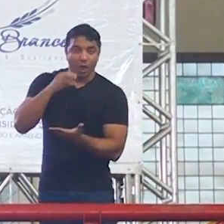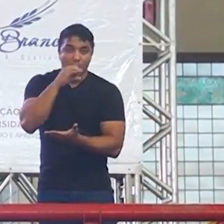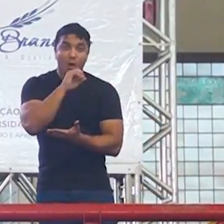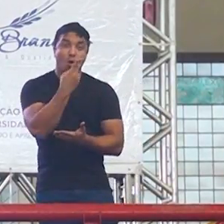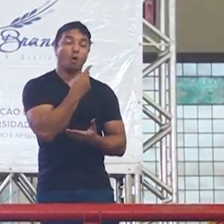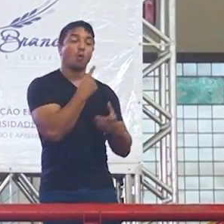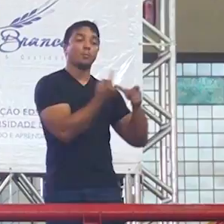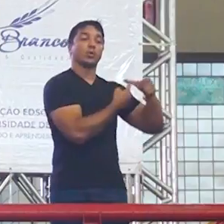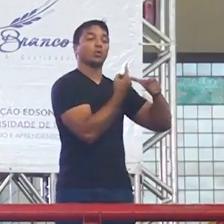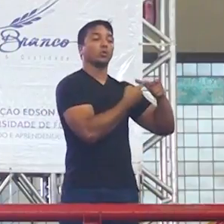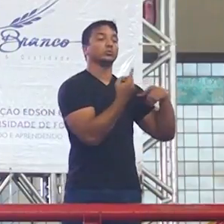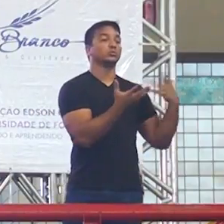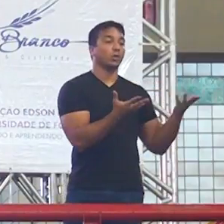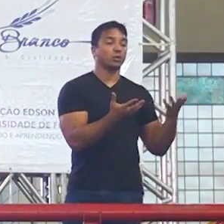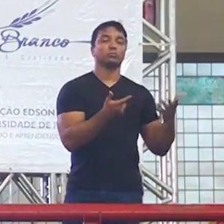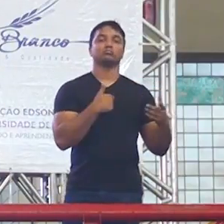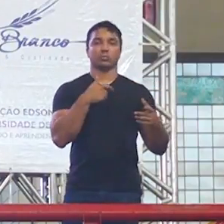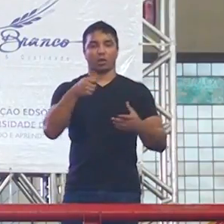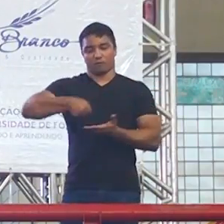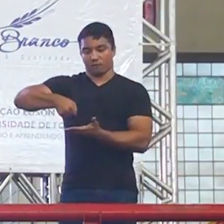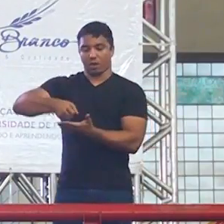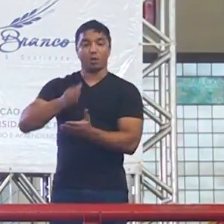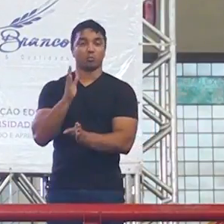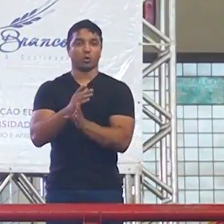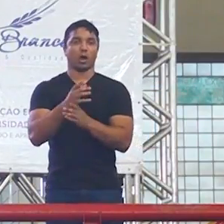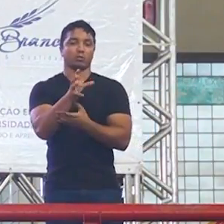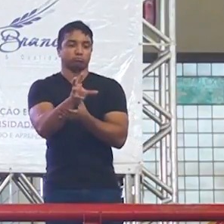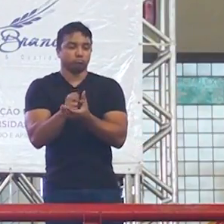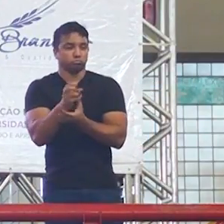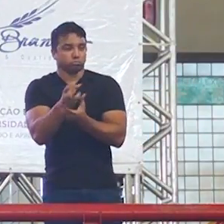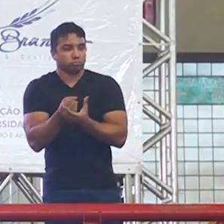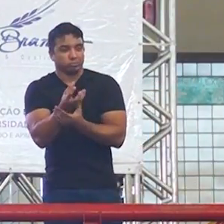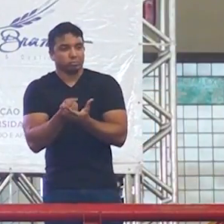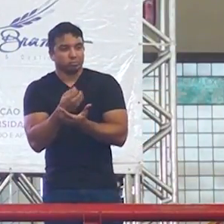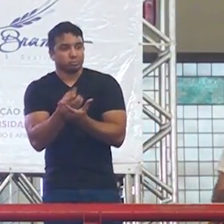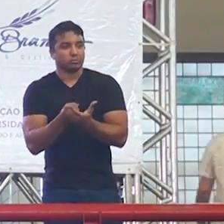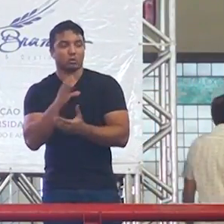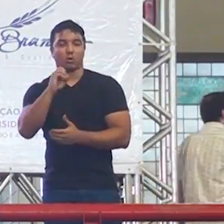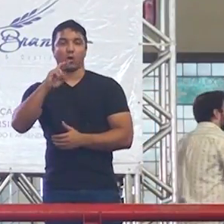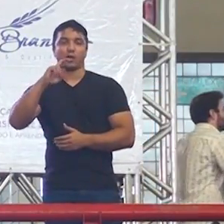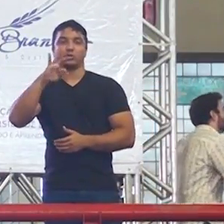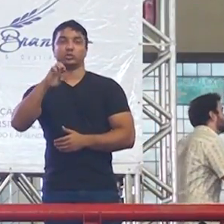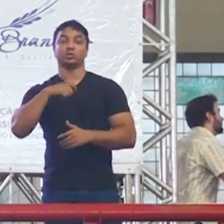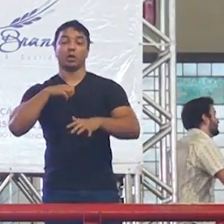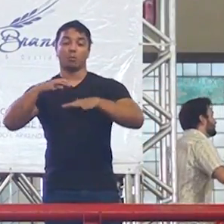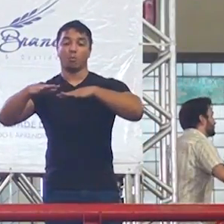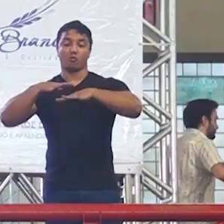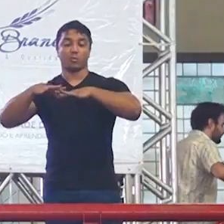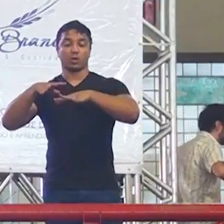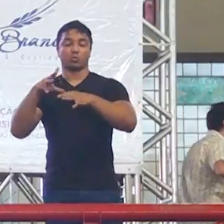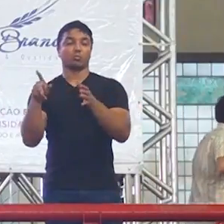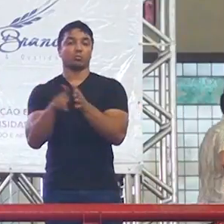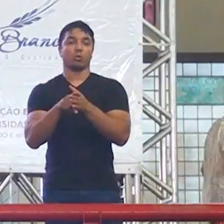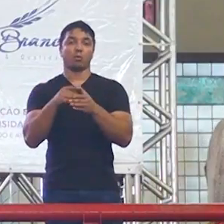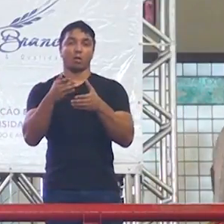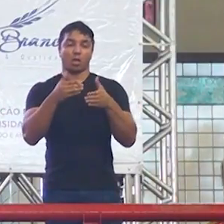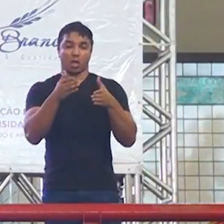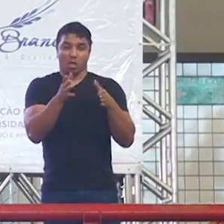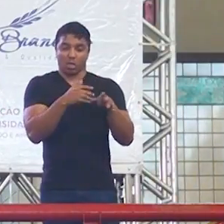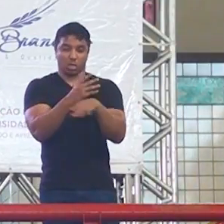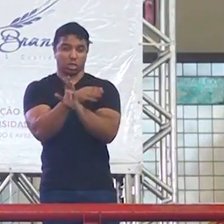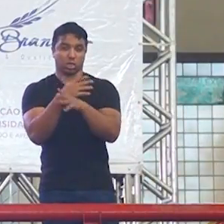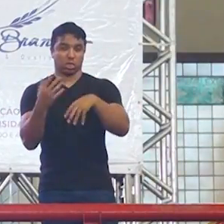tem maior pó, puxa mais e corrente é o movimento desorganizado dos